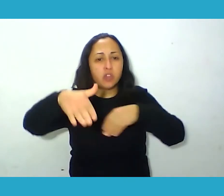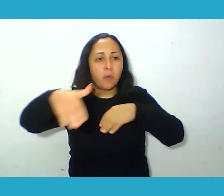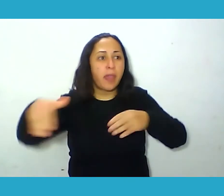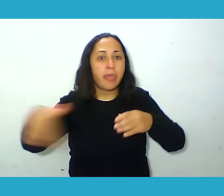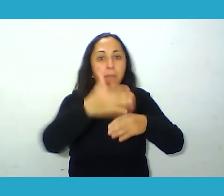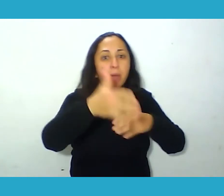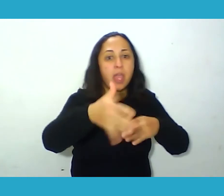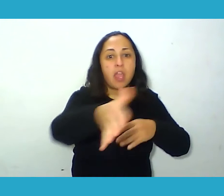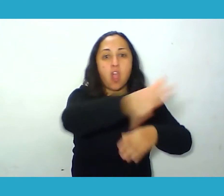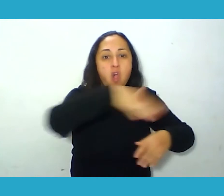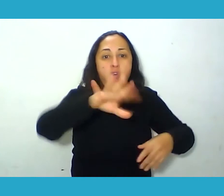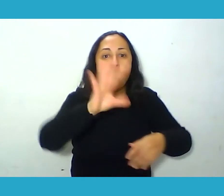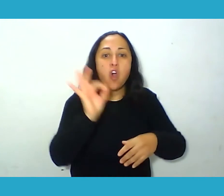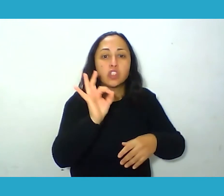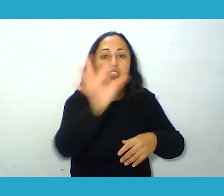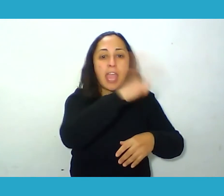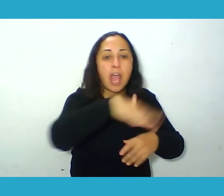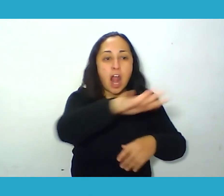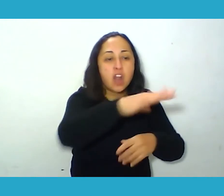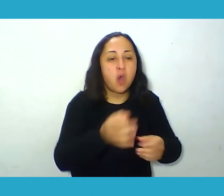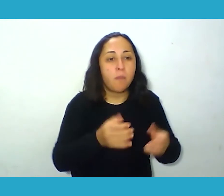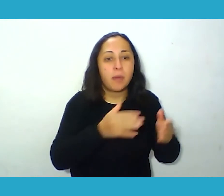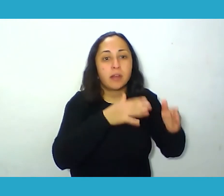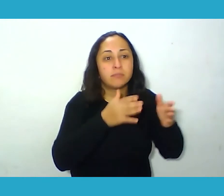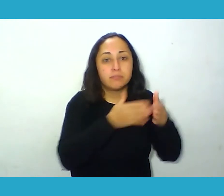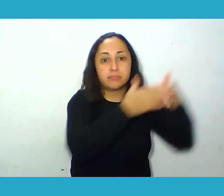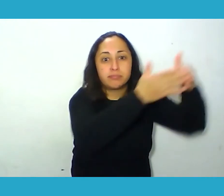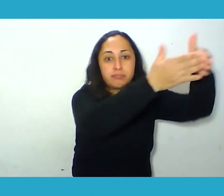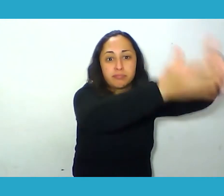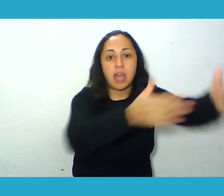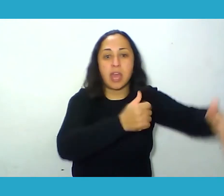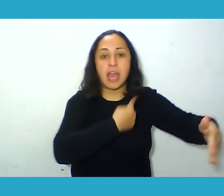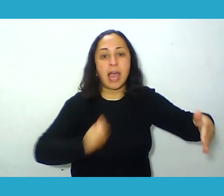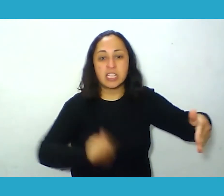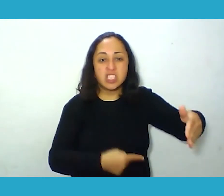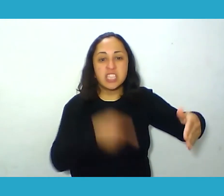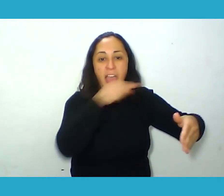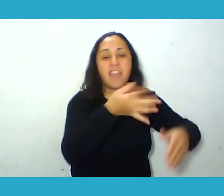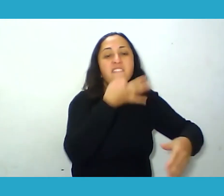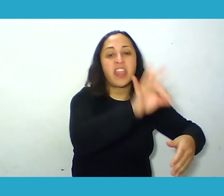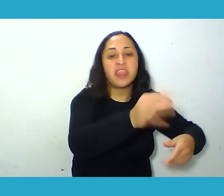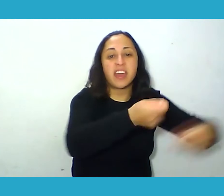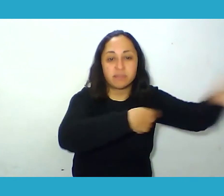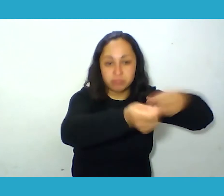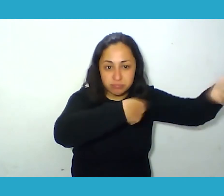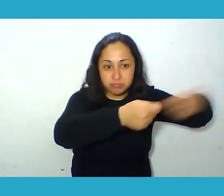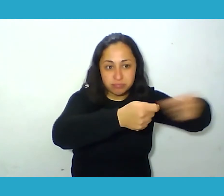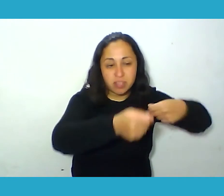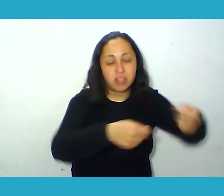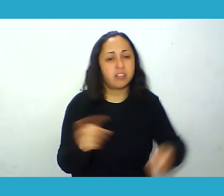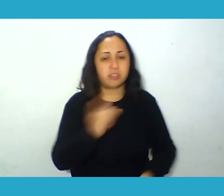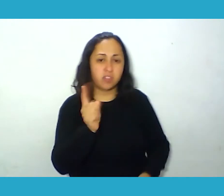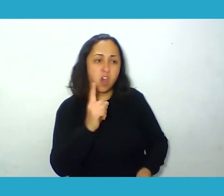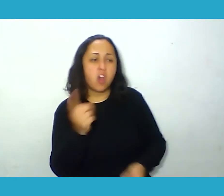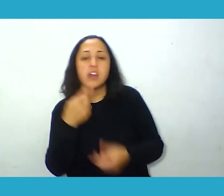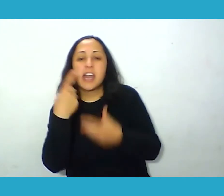poder venderle a China. Nos quieren hacer una autovía que llegue al Pacífico para poder venderle a China y trasladarlo por el